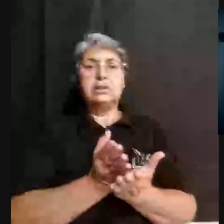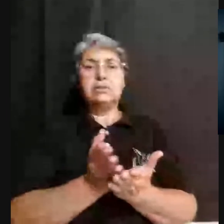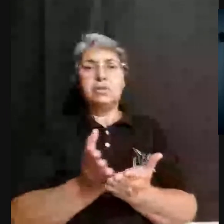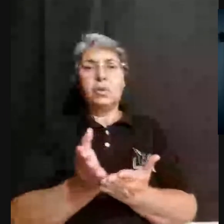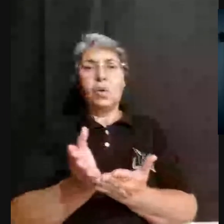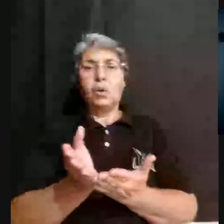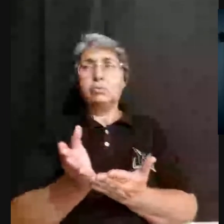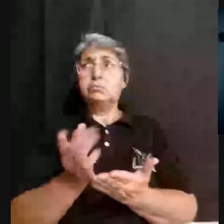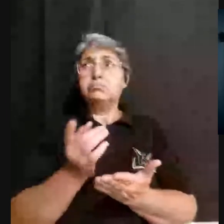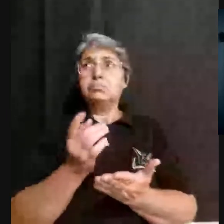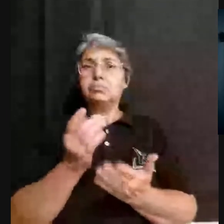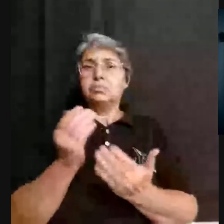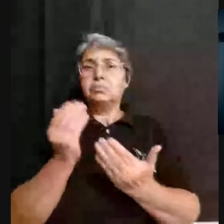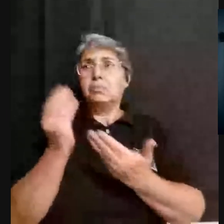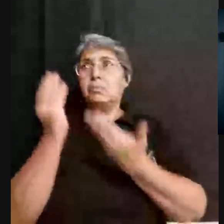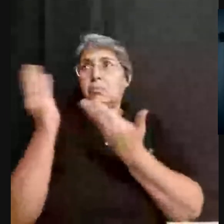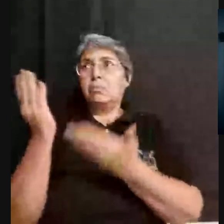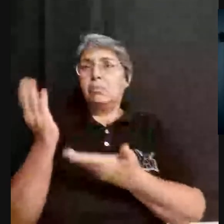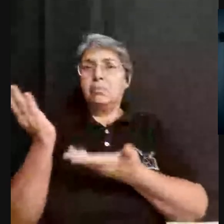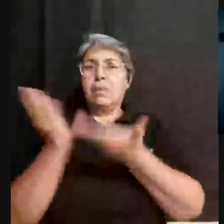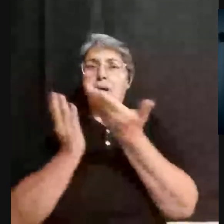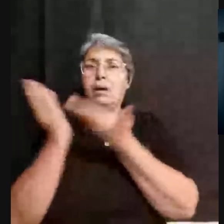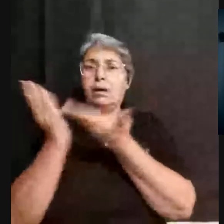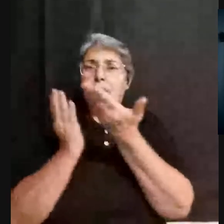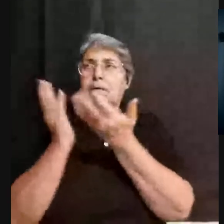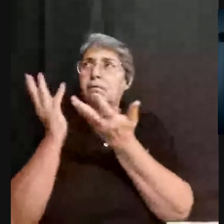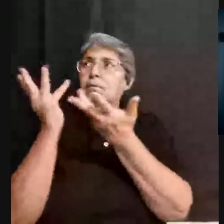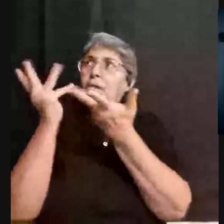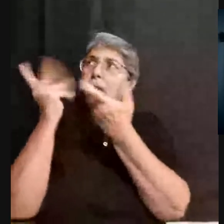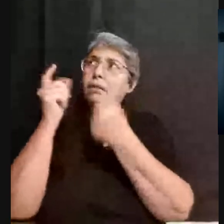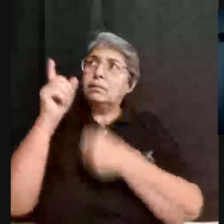o que aconteceu até então,